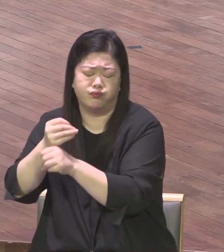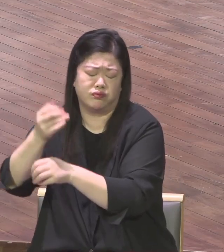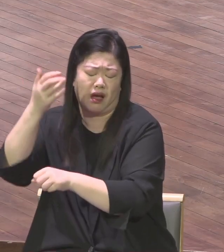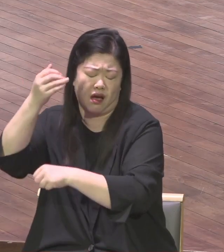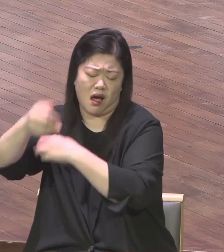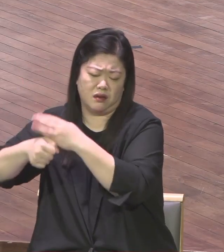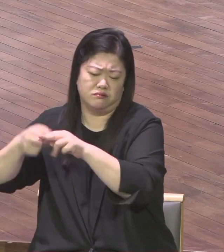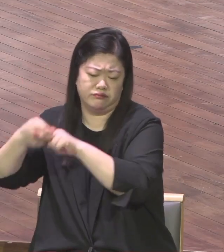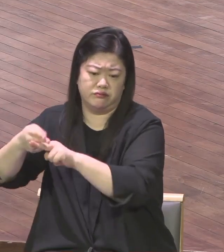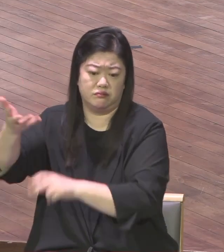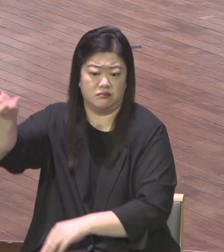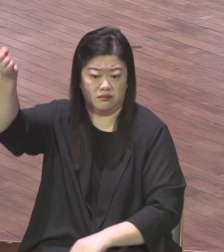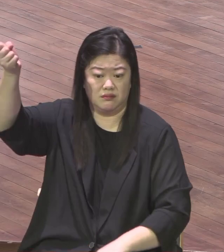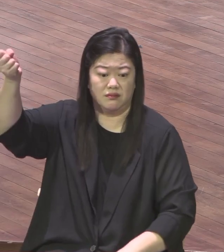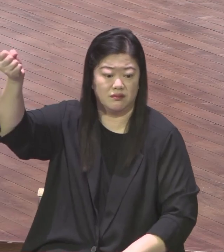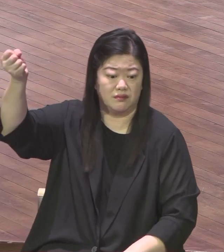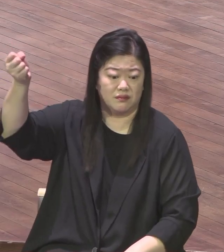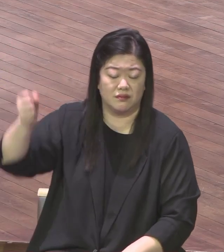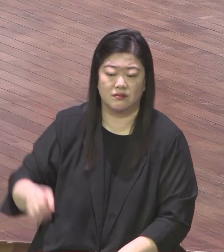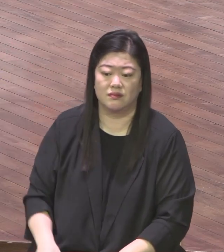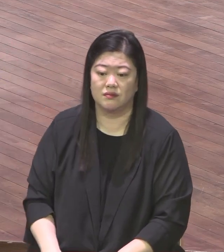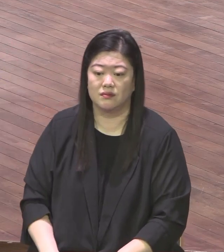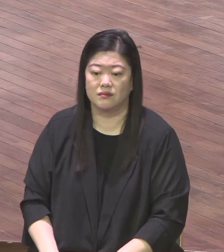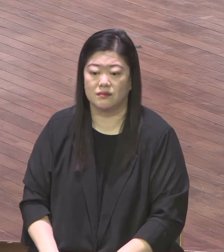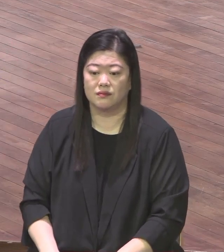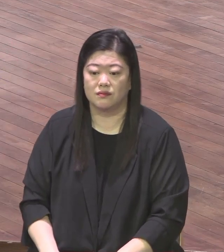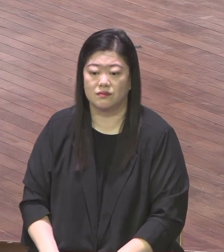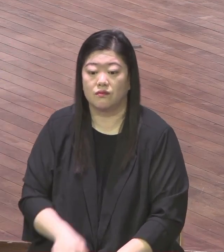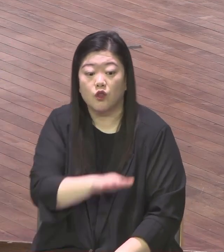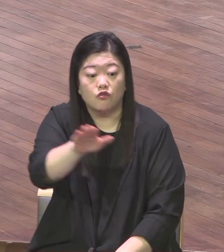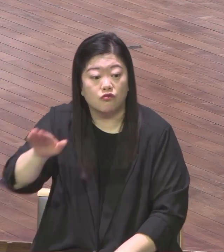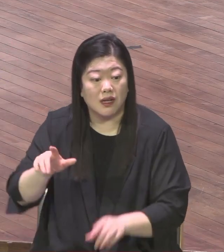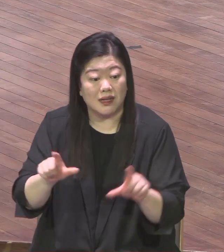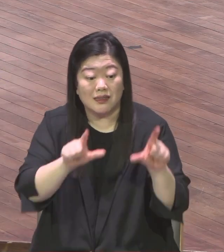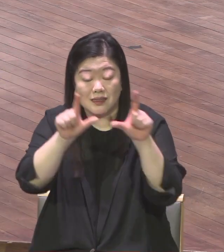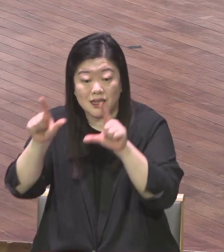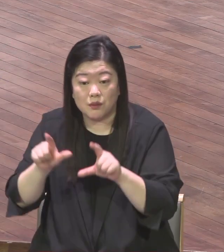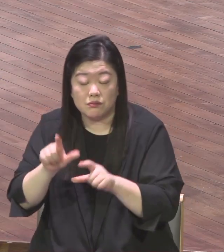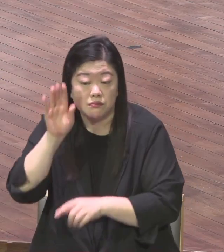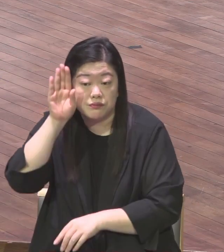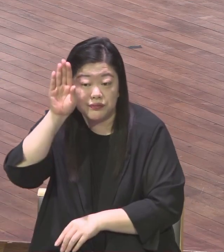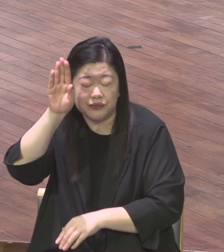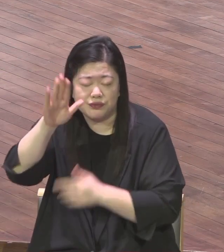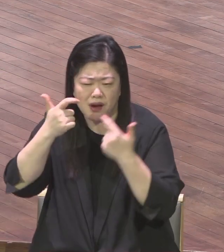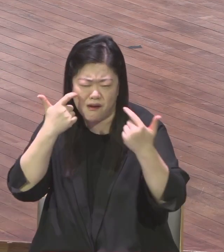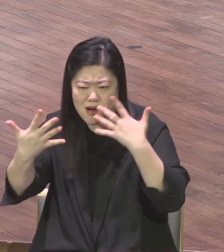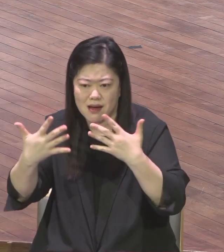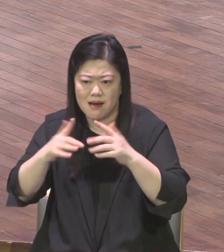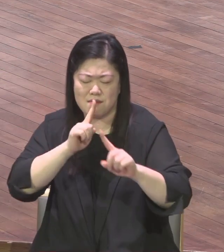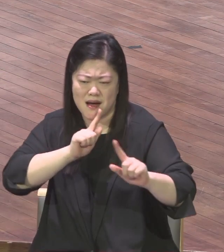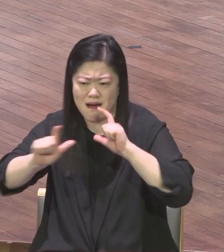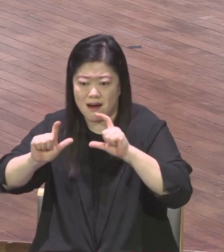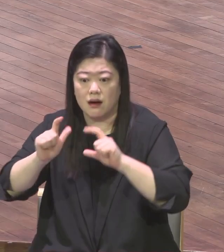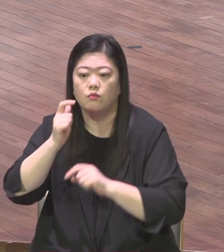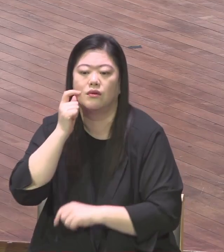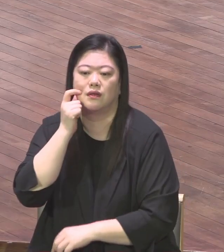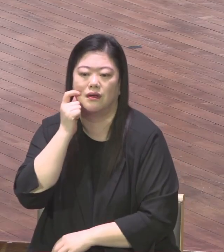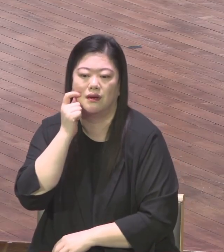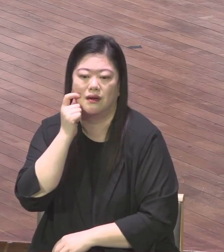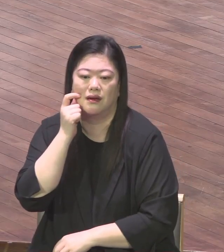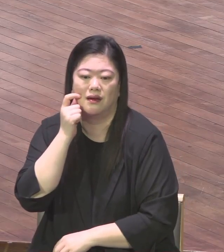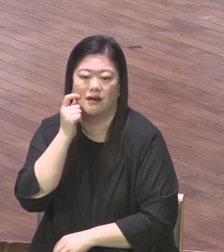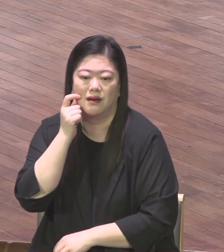잠언 27장 1절에 보면 우리의 삶은 한치의 앞을 알 수 없다 그랬어요. 내일을 알지